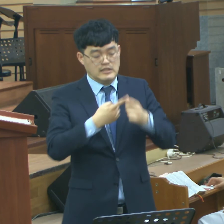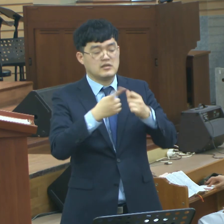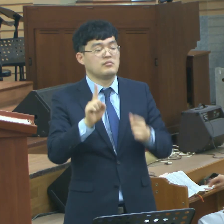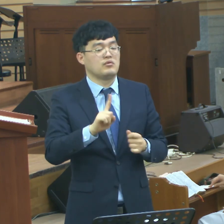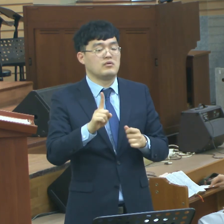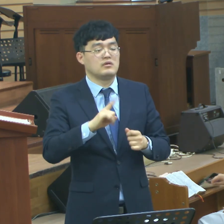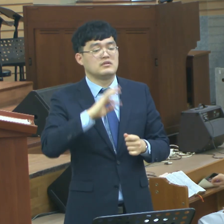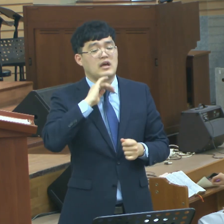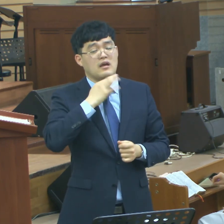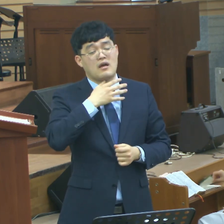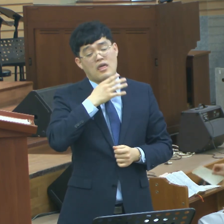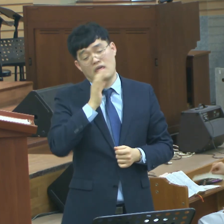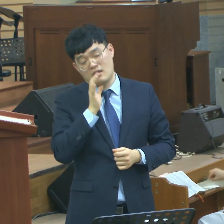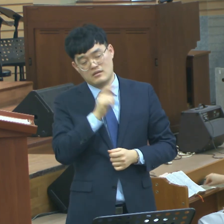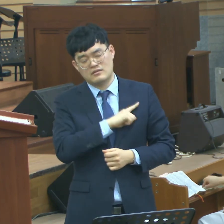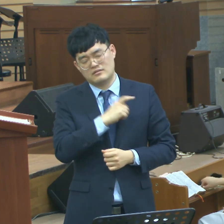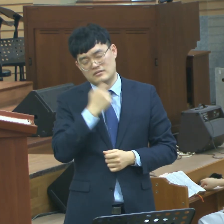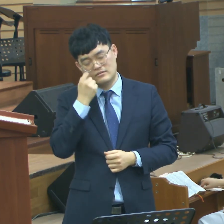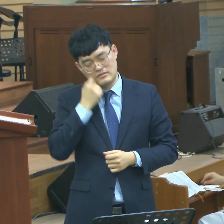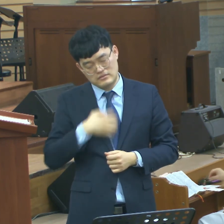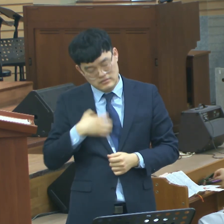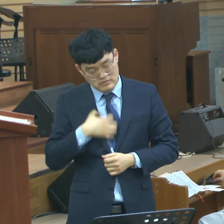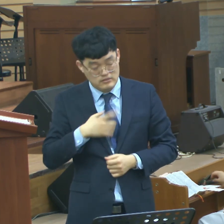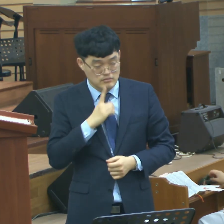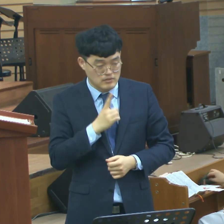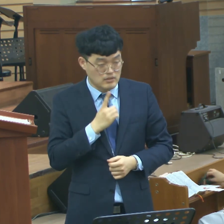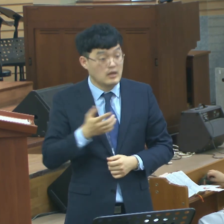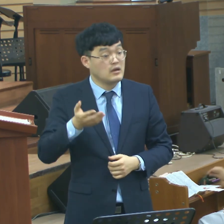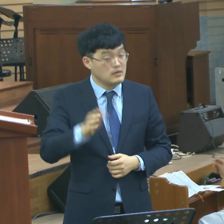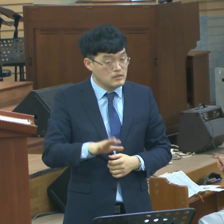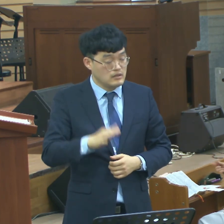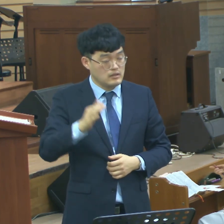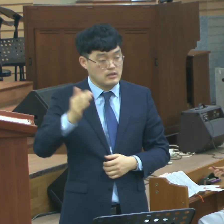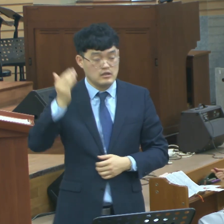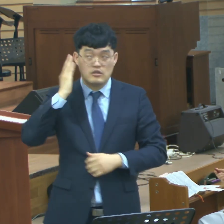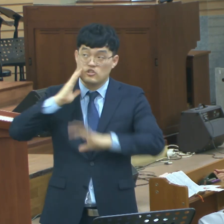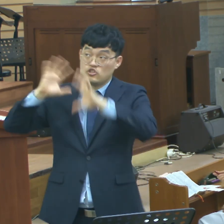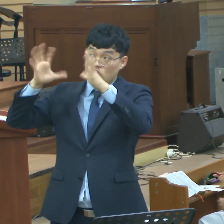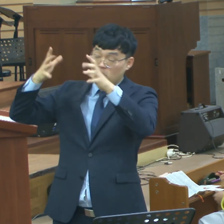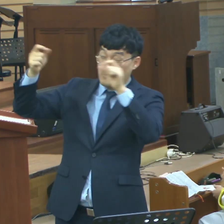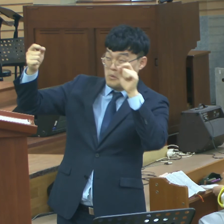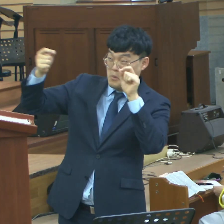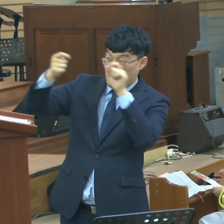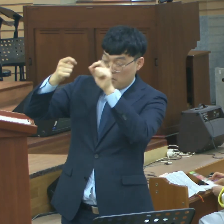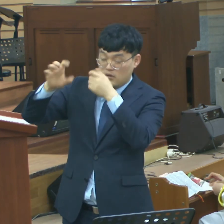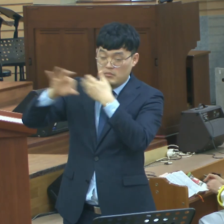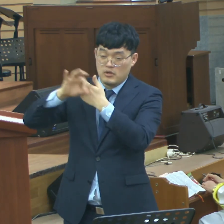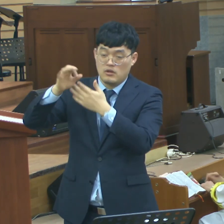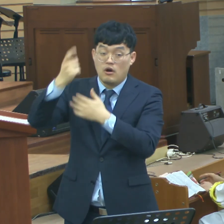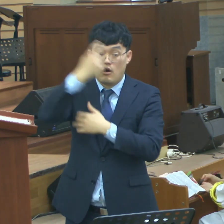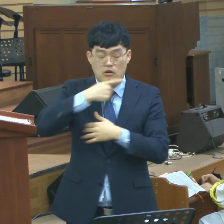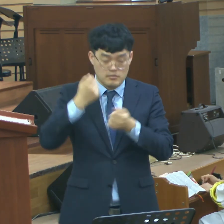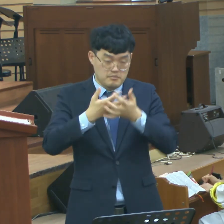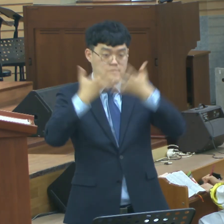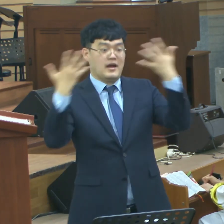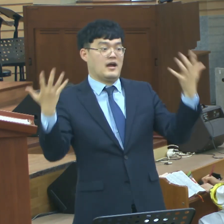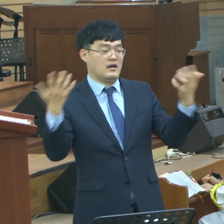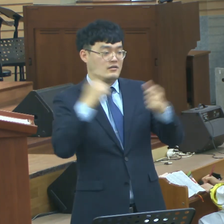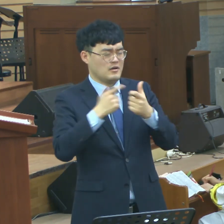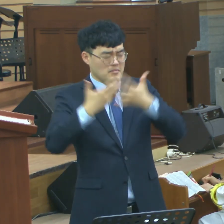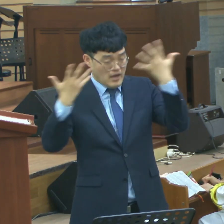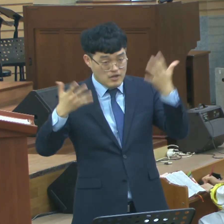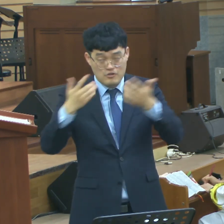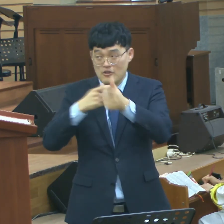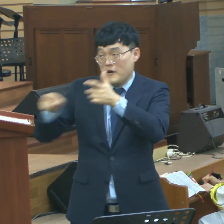그러나 상관없어요. 천국에 더 가까워 갈수록 얼굴이 환해져야 돼요. 더 밝아져야 돼요. 더 주를